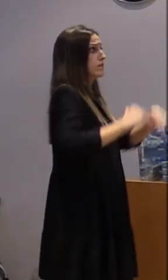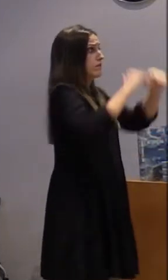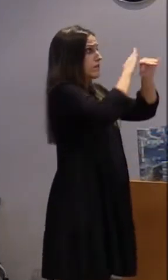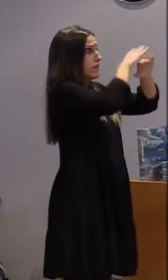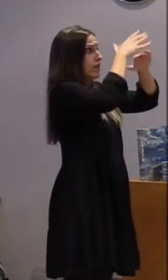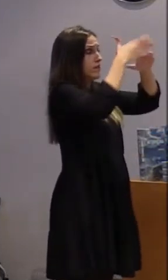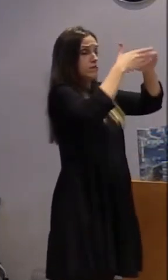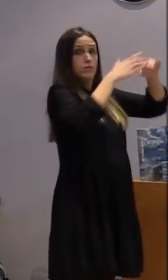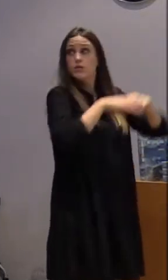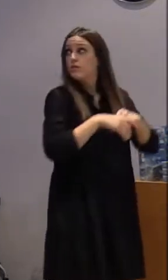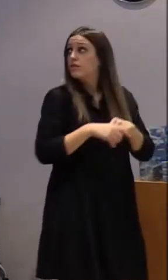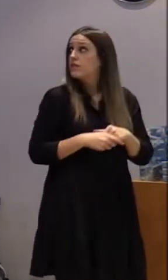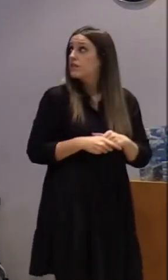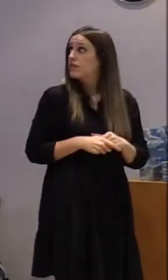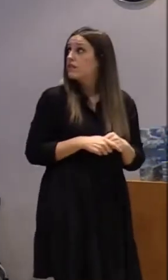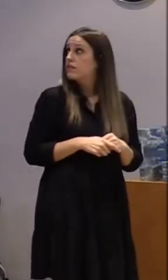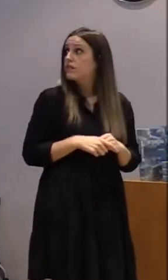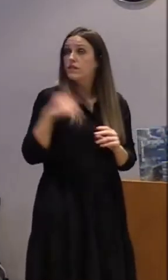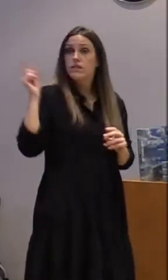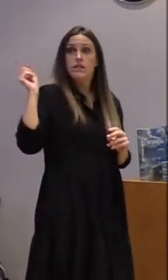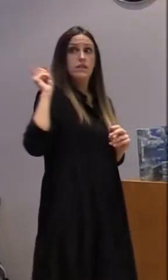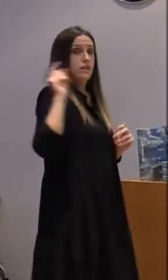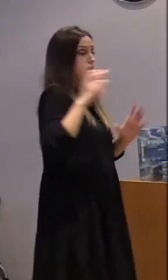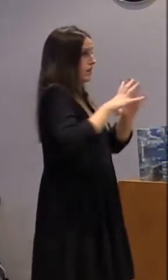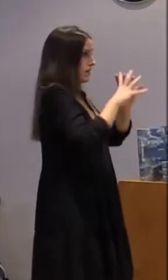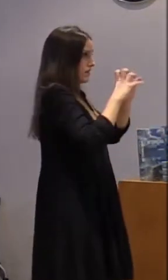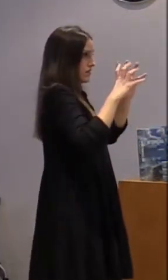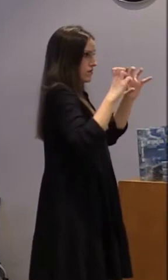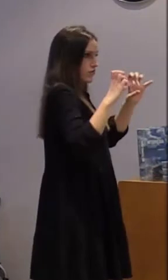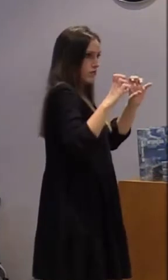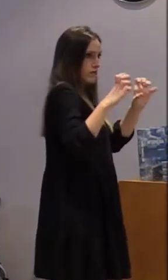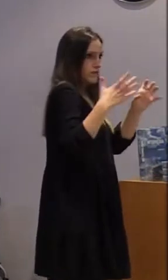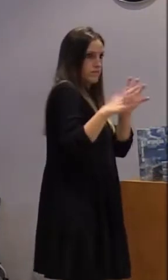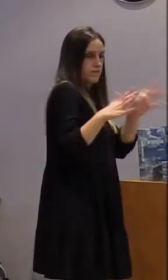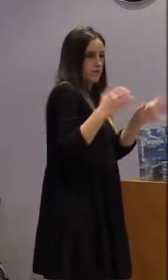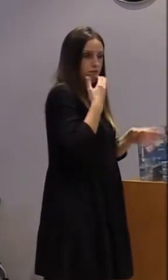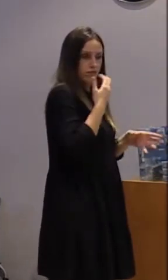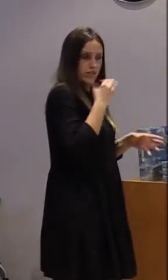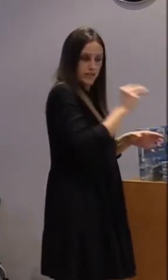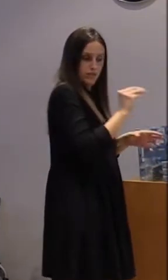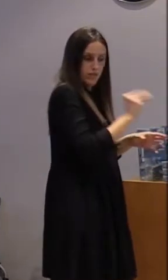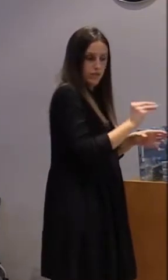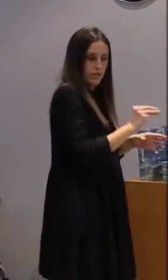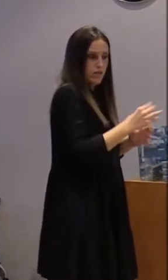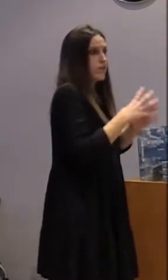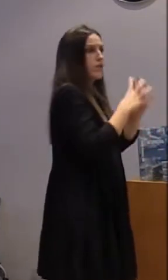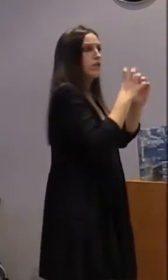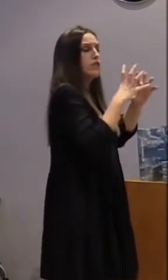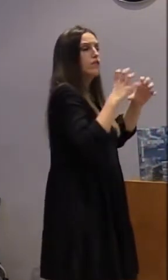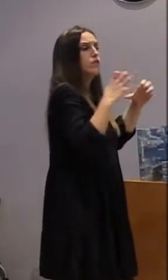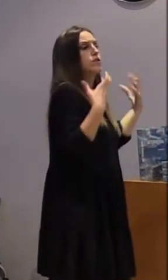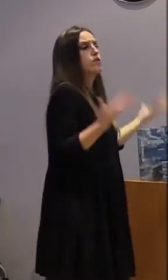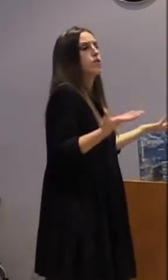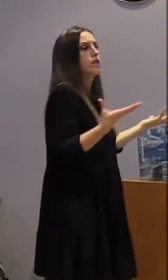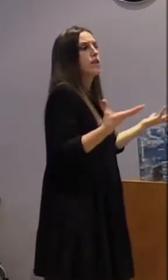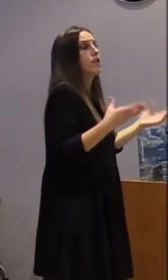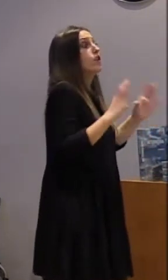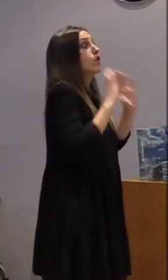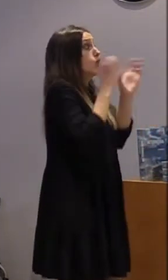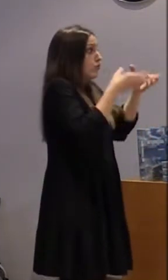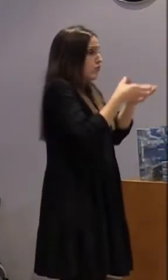atmósfera. Esas nubes, yo creo que ya, si hiciera la pregunta, ya sabéis qué nubes son. Son